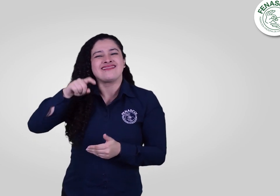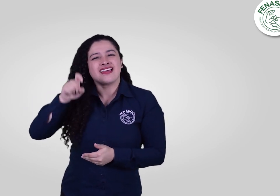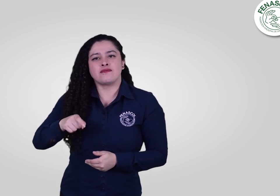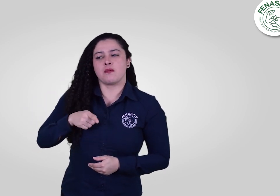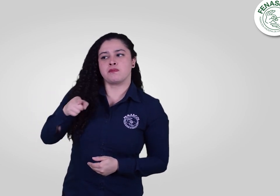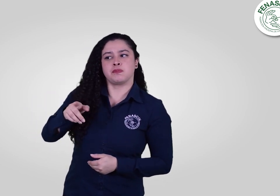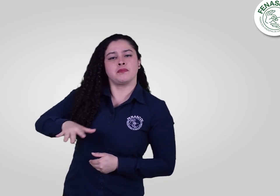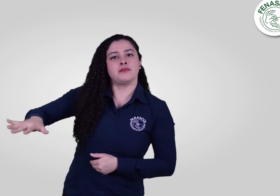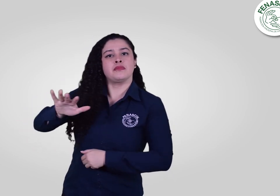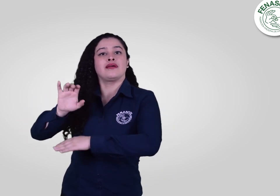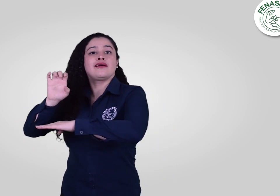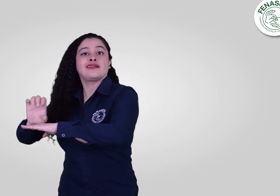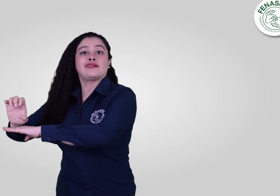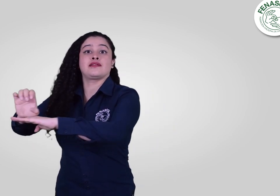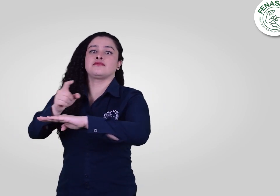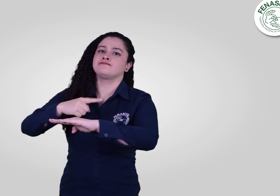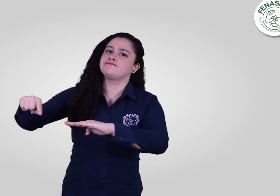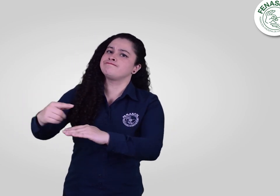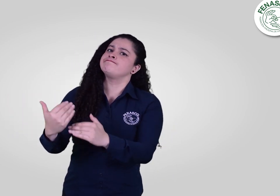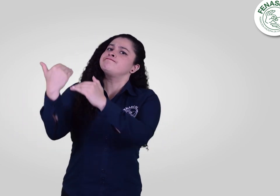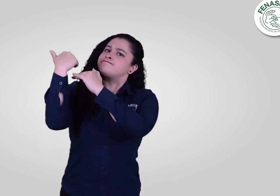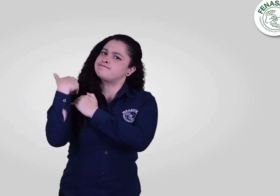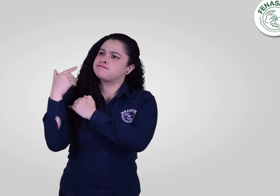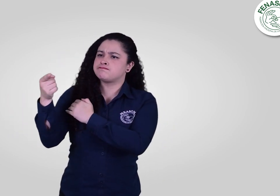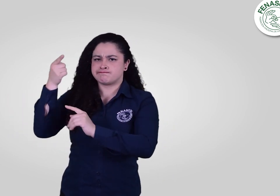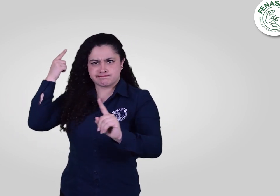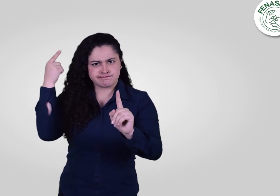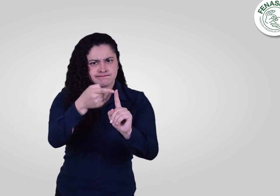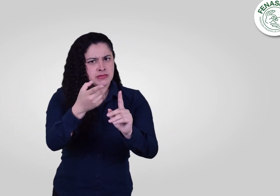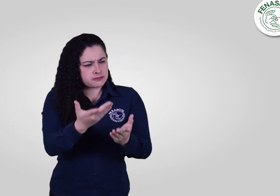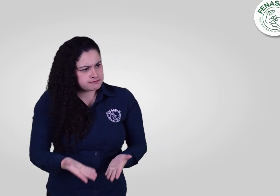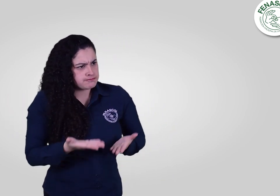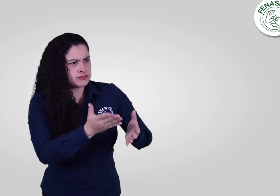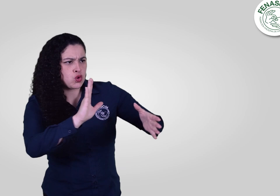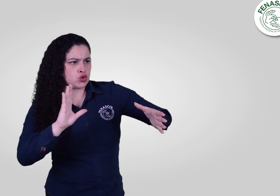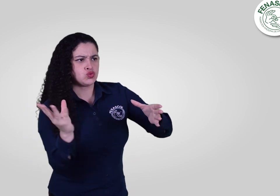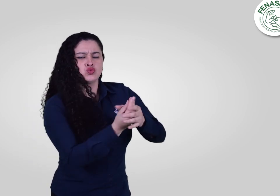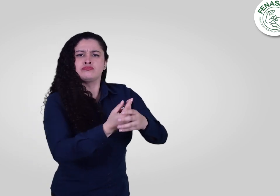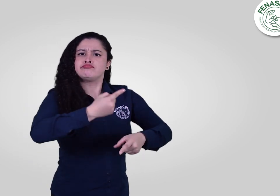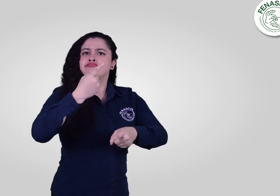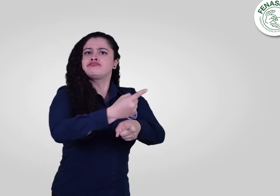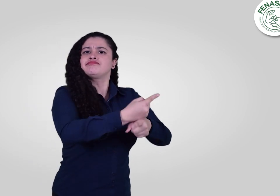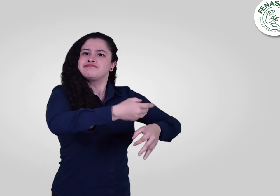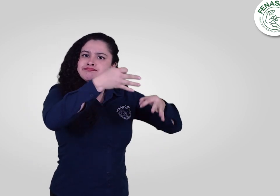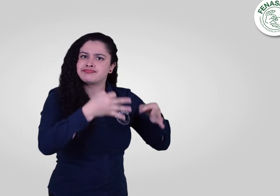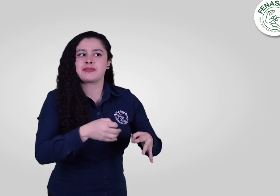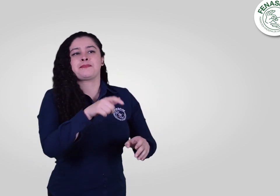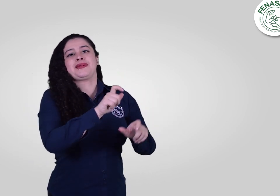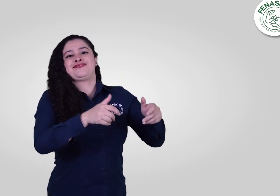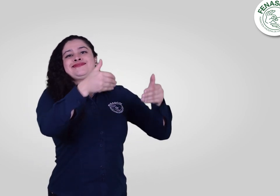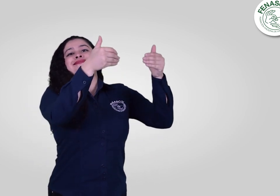responsables de la inclusión real y efectiva de las personas con discapacidad